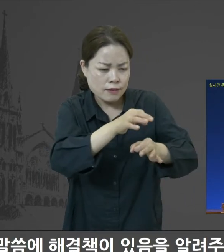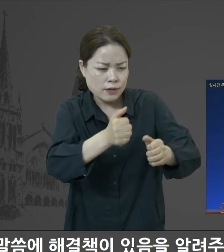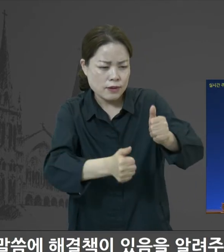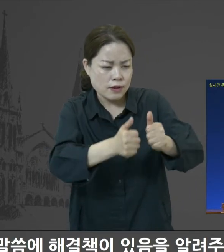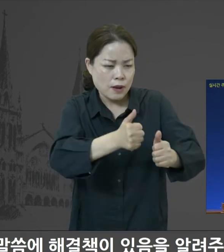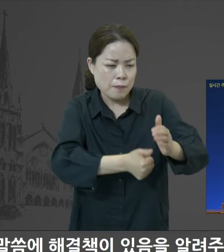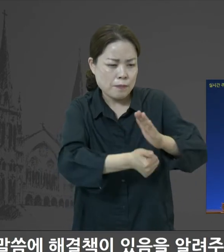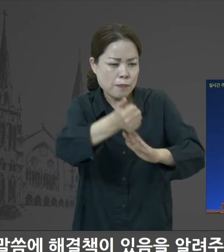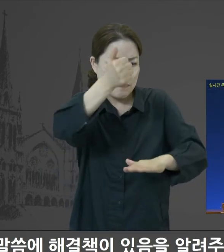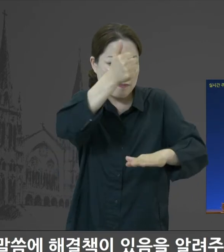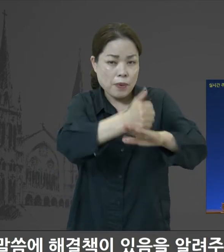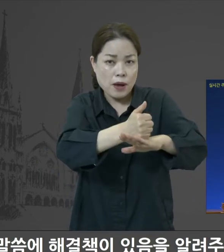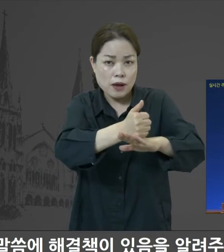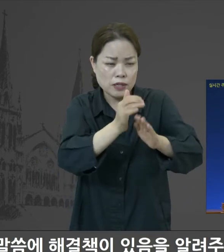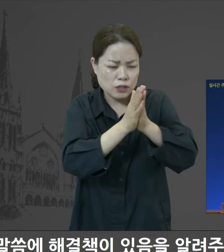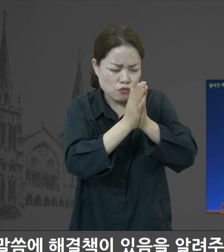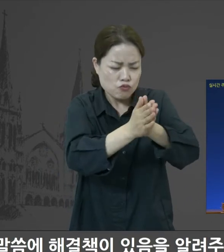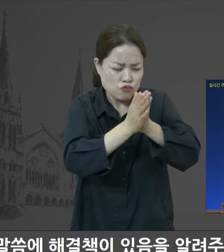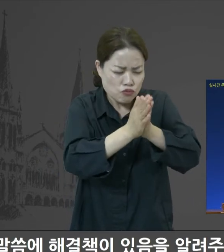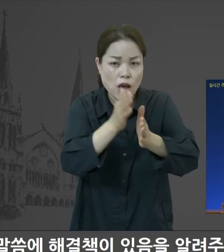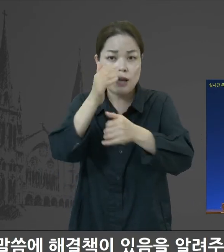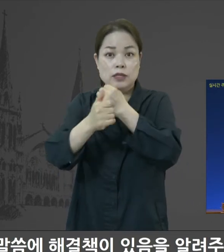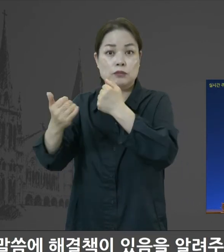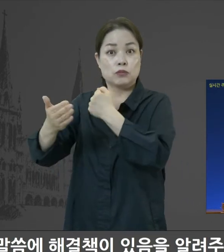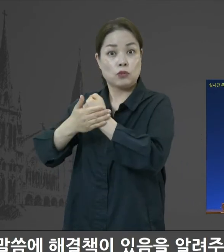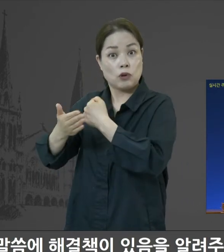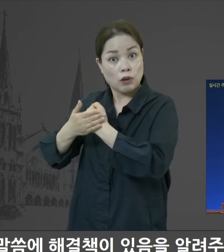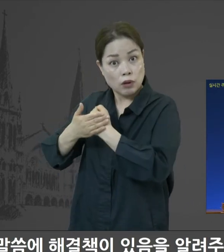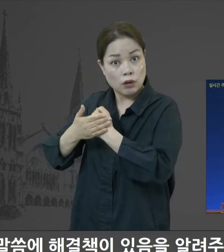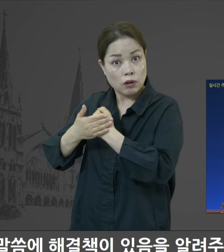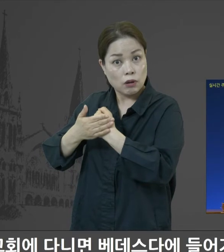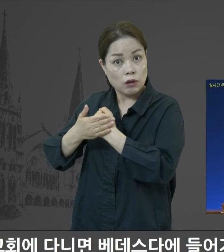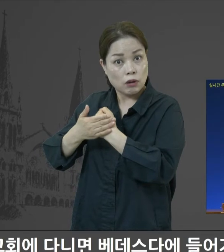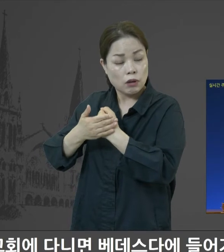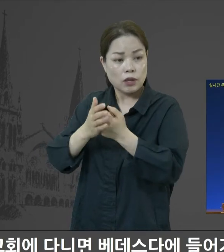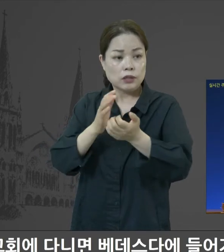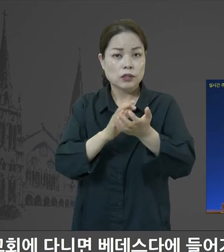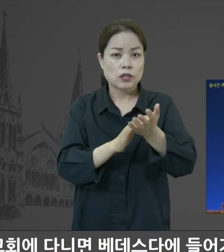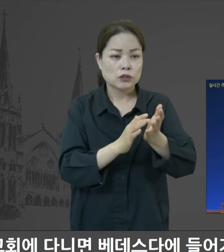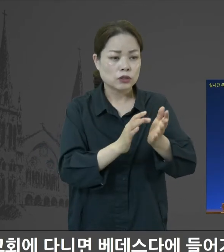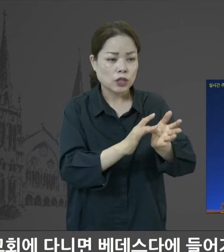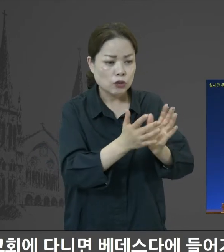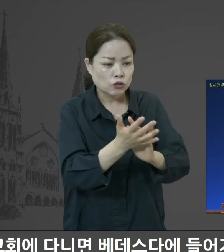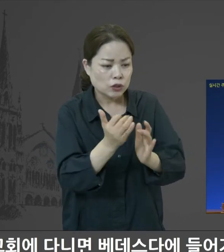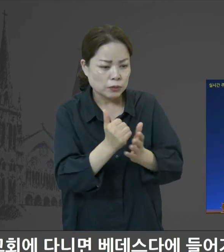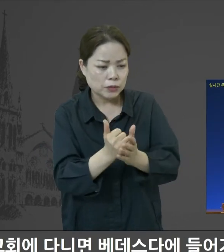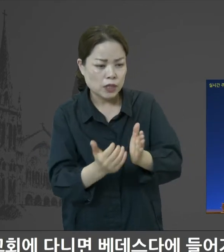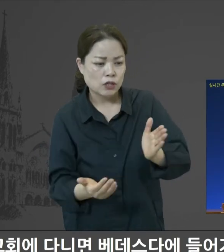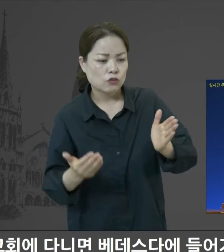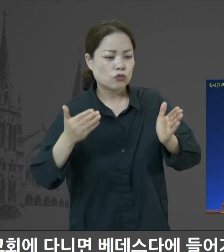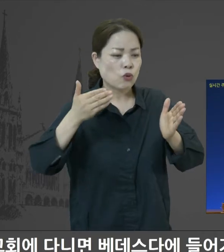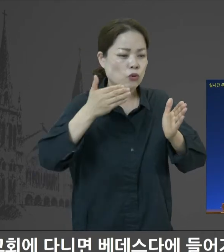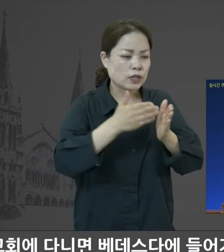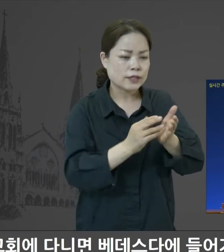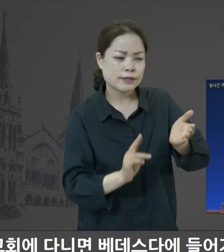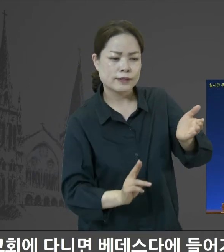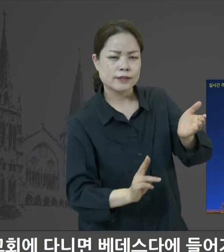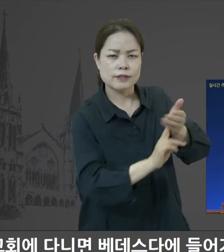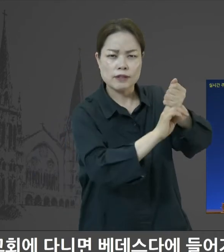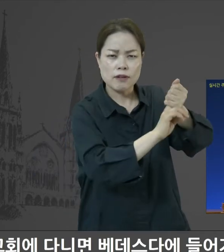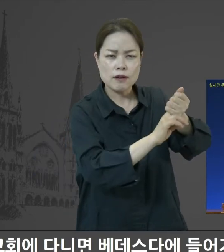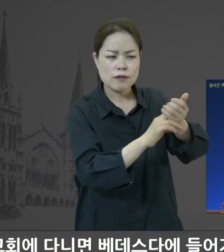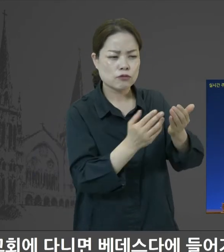수 있도록 우리 함께 기도합시다. 하나님이 도와주실 거예요. 예수님이 이 연못에 도달할 수 있도록 기적적인 역사를